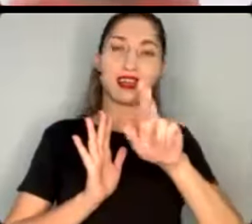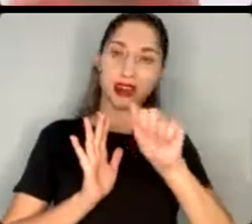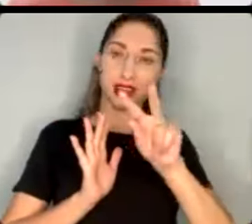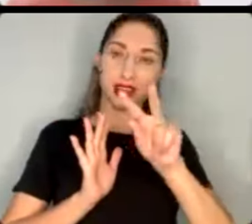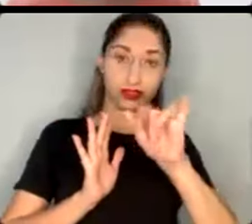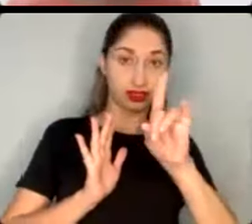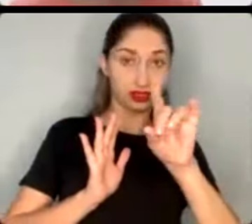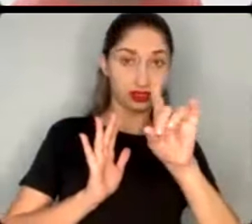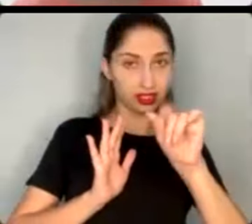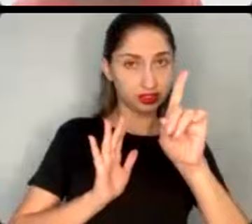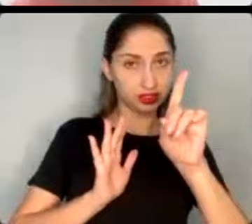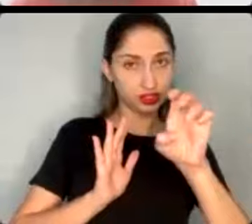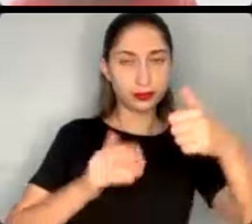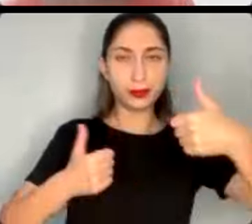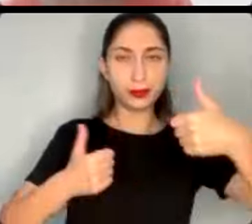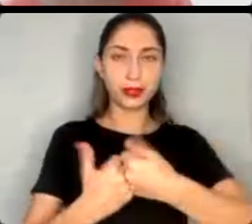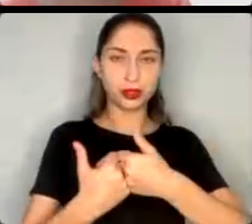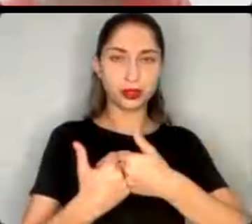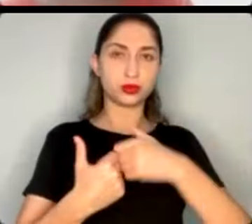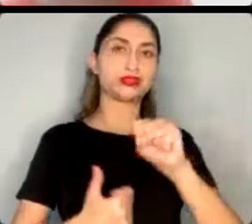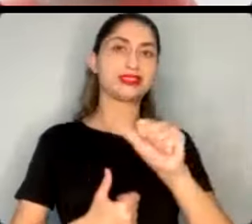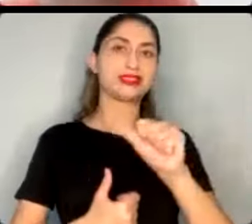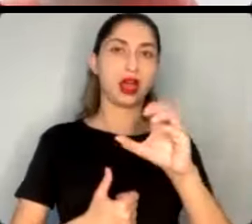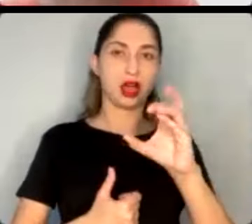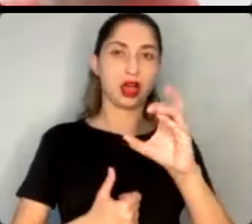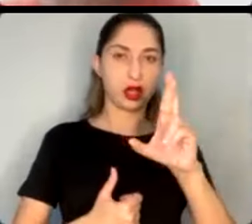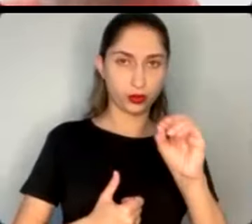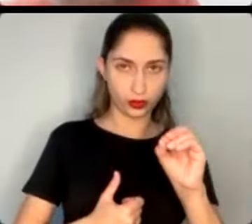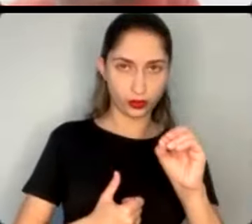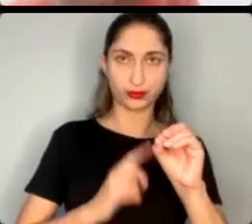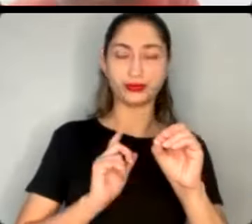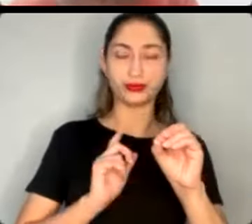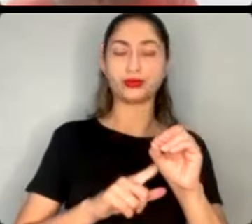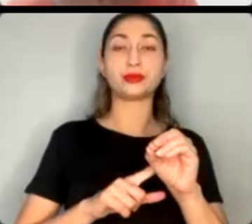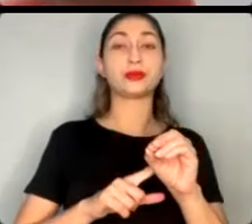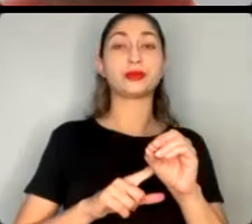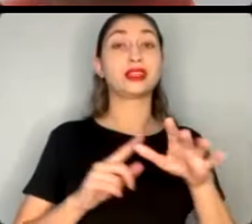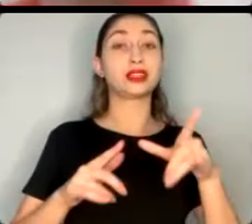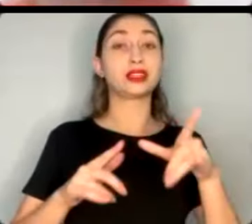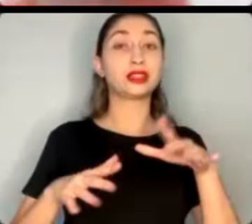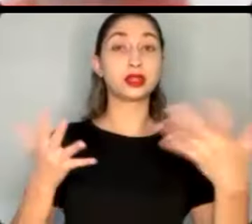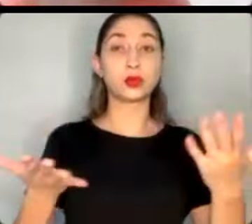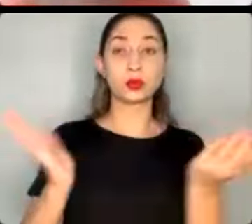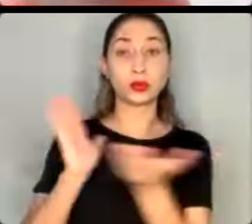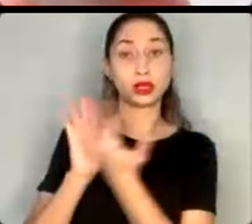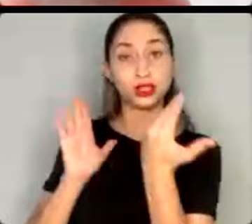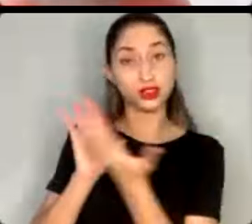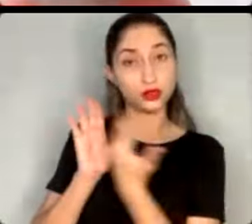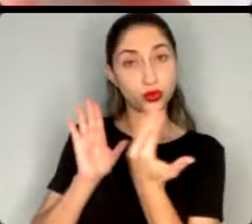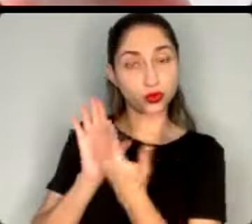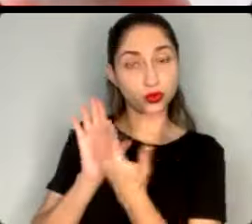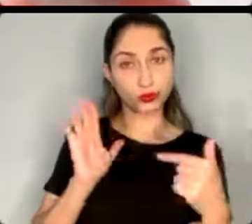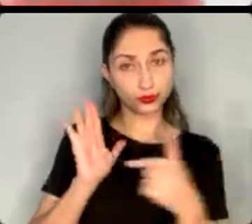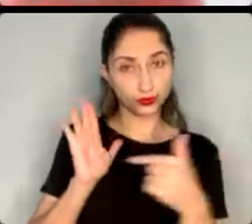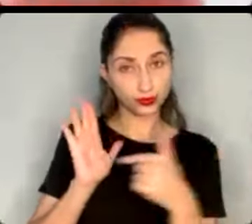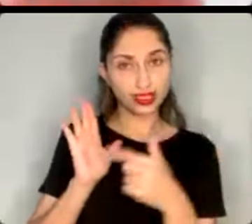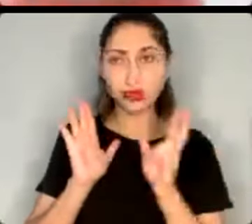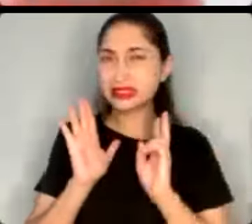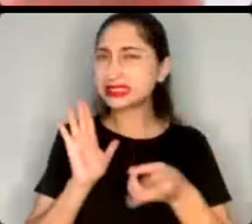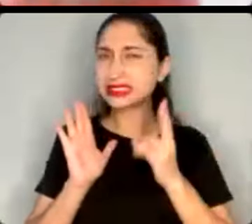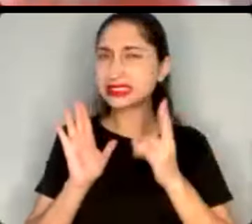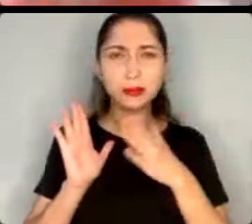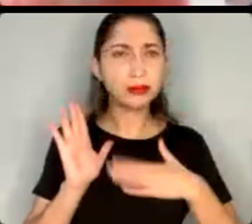o livro, ele consta também de 5 ateliês que eu sempre gosto de buscar